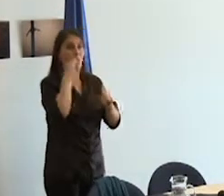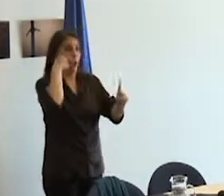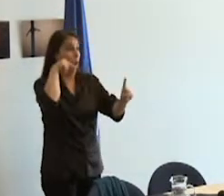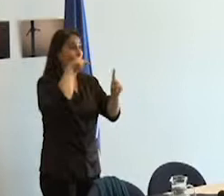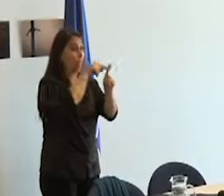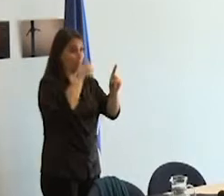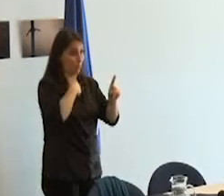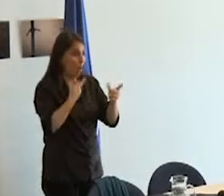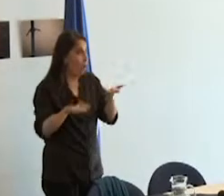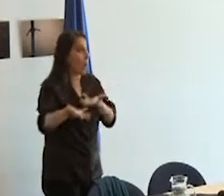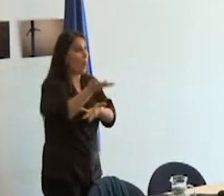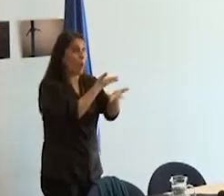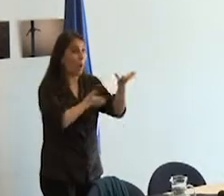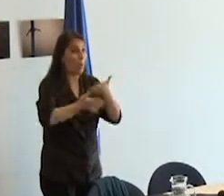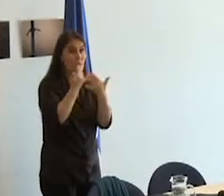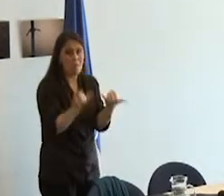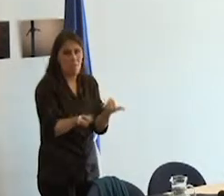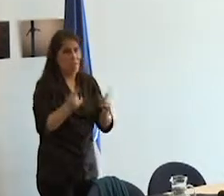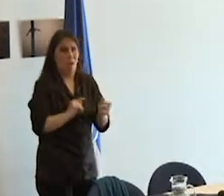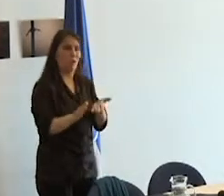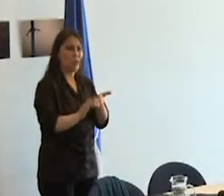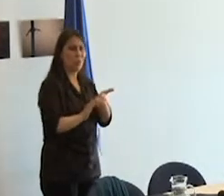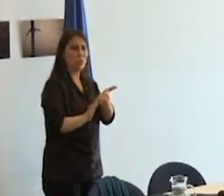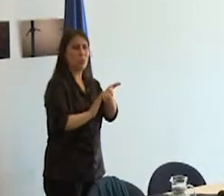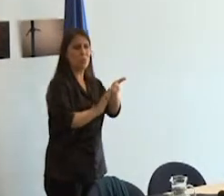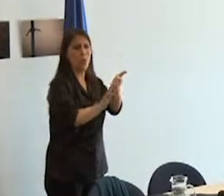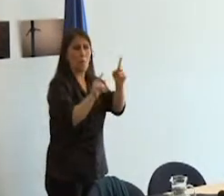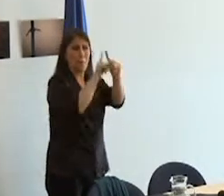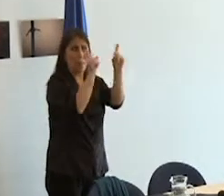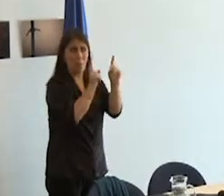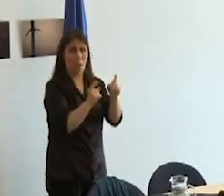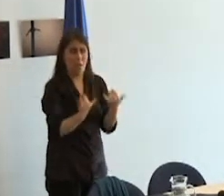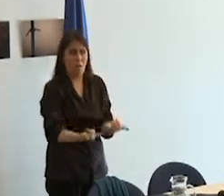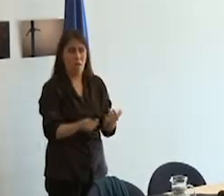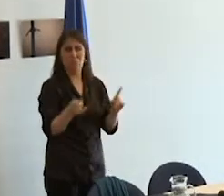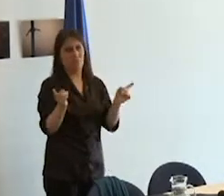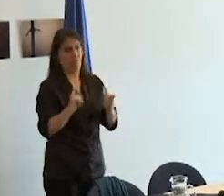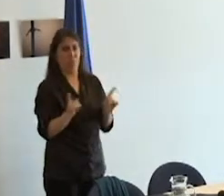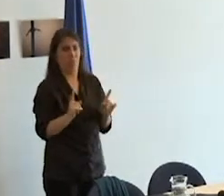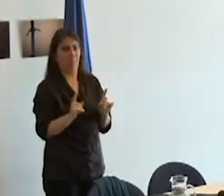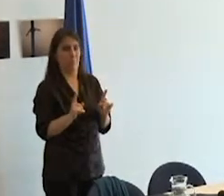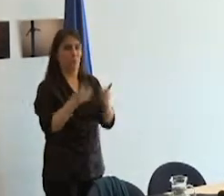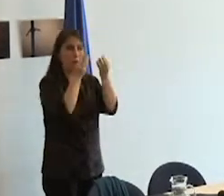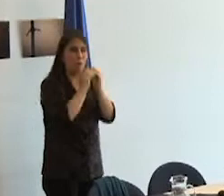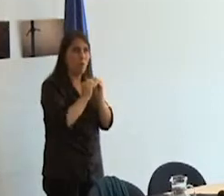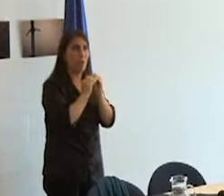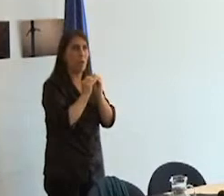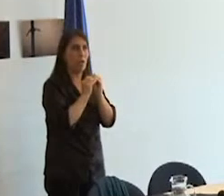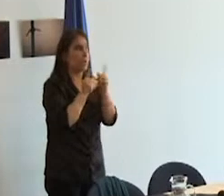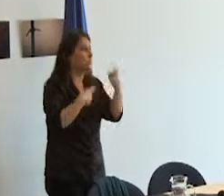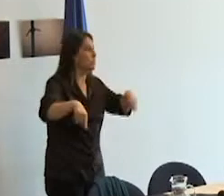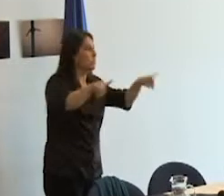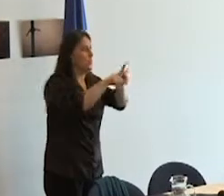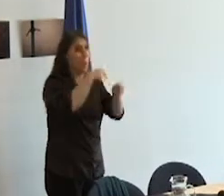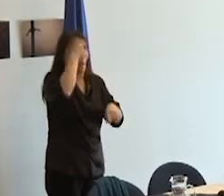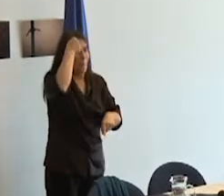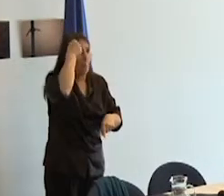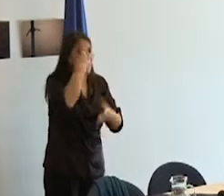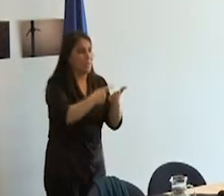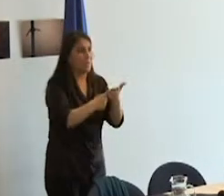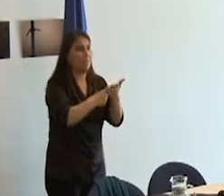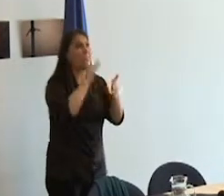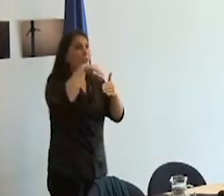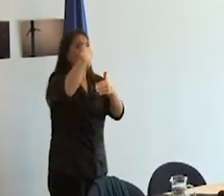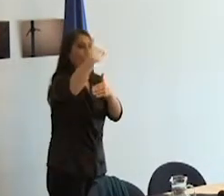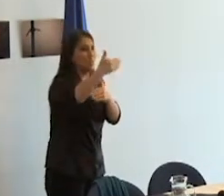objetivos de esta conversación resolver estos interrogantes, es más bien una manera de abrir la discusión para